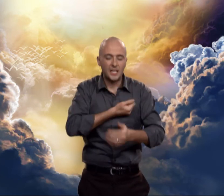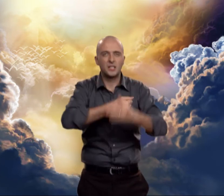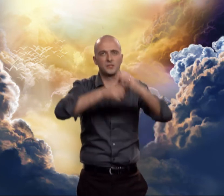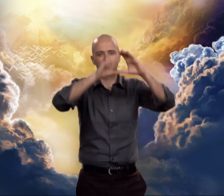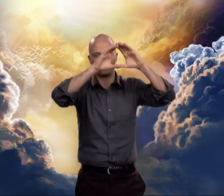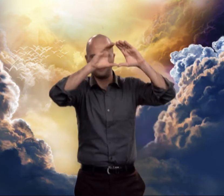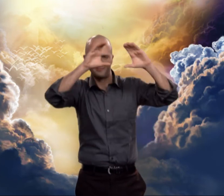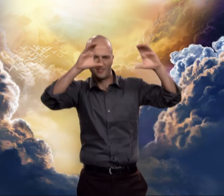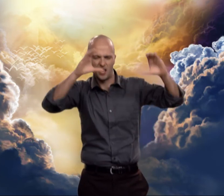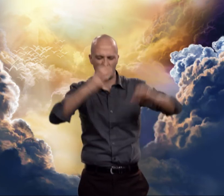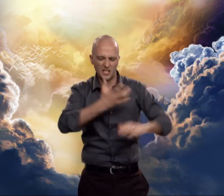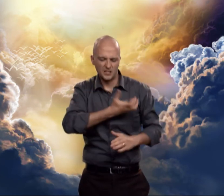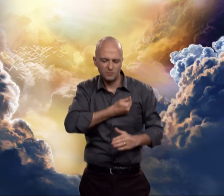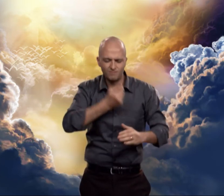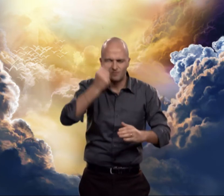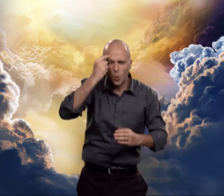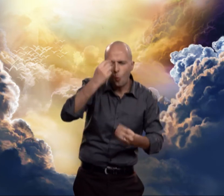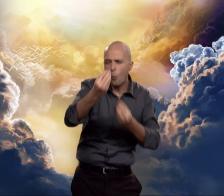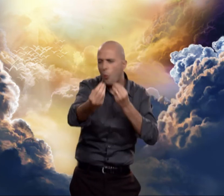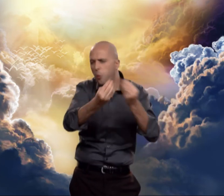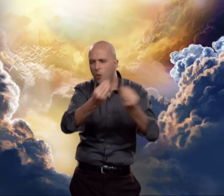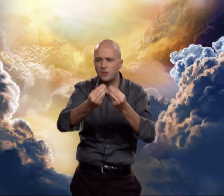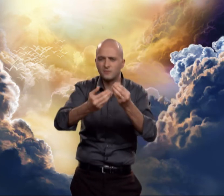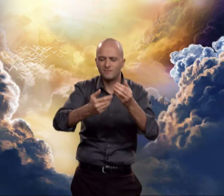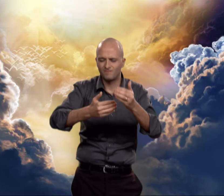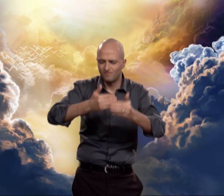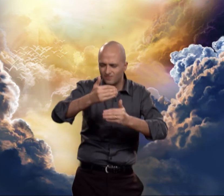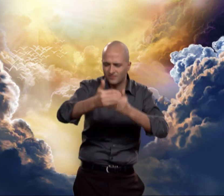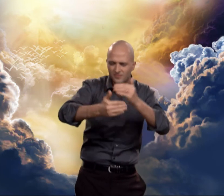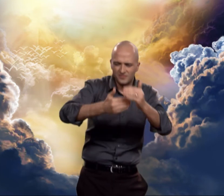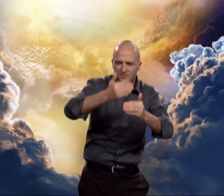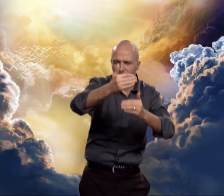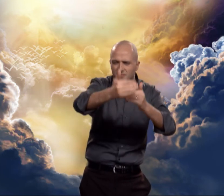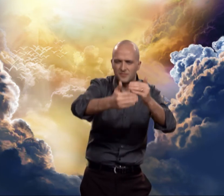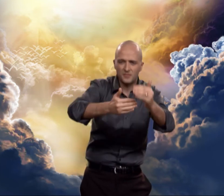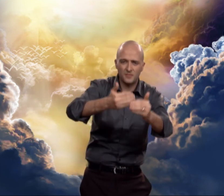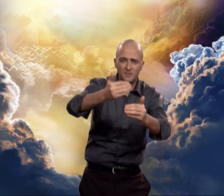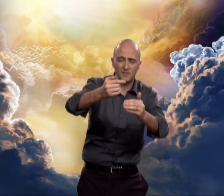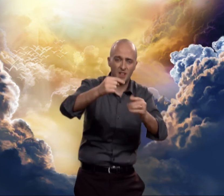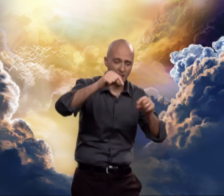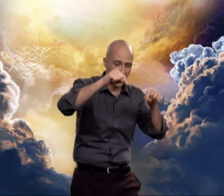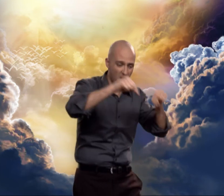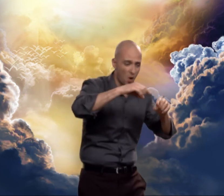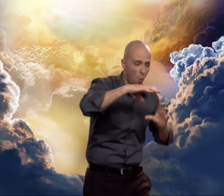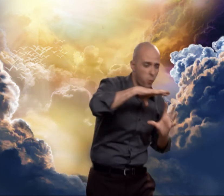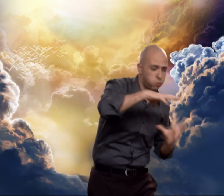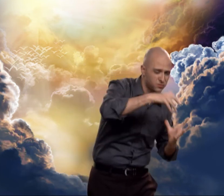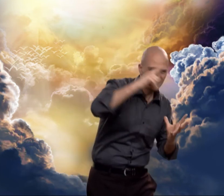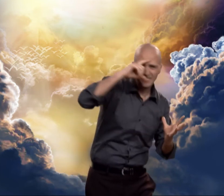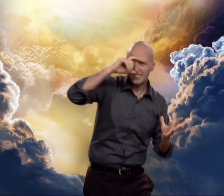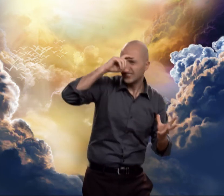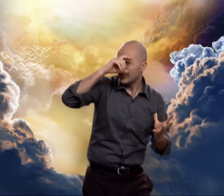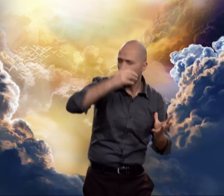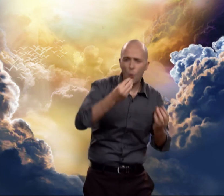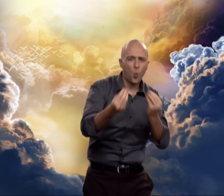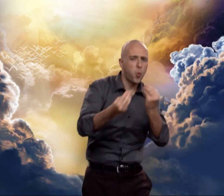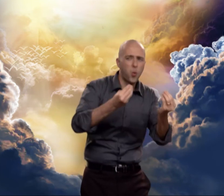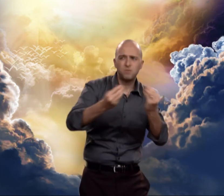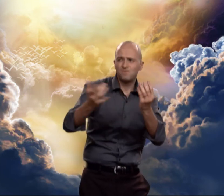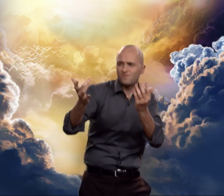sua glória por amor ao ser humano, e isso despertará eternamente a admiração do universo. Quando a multidão